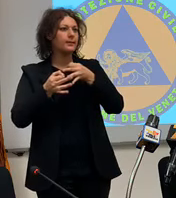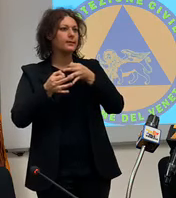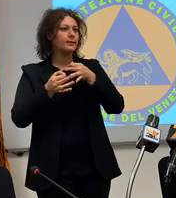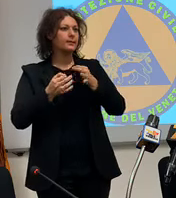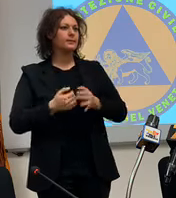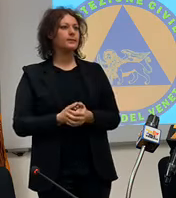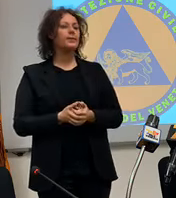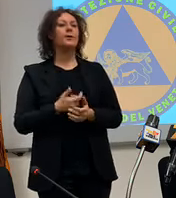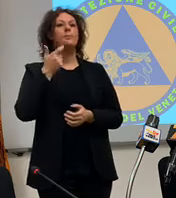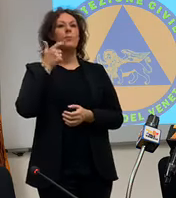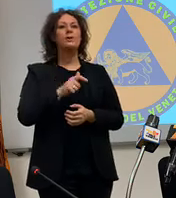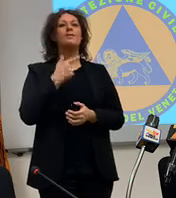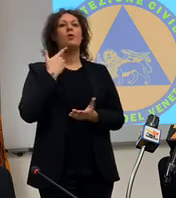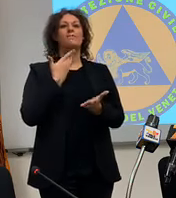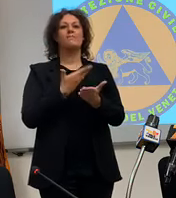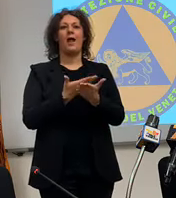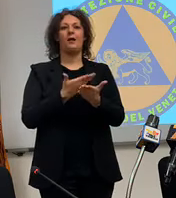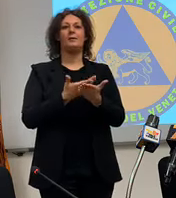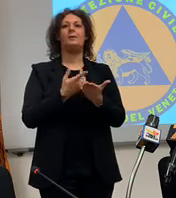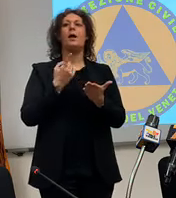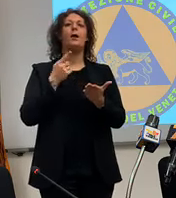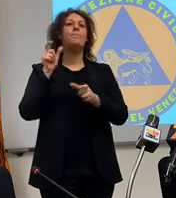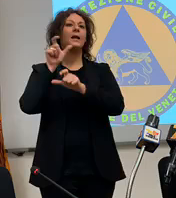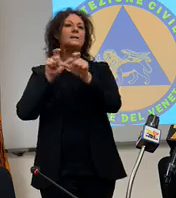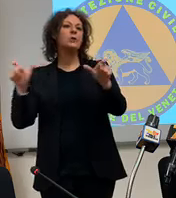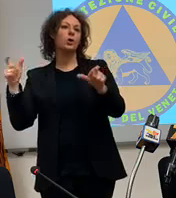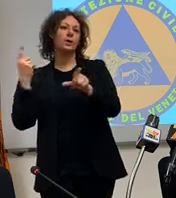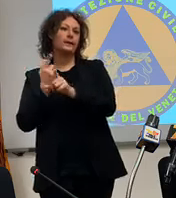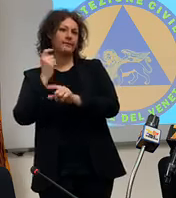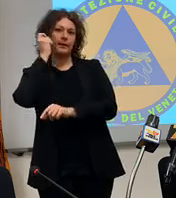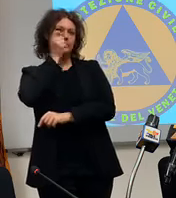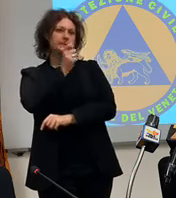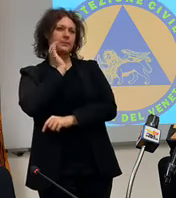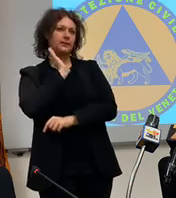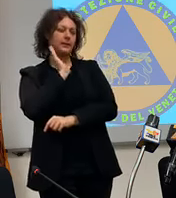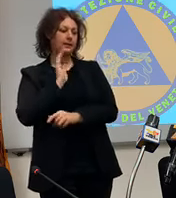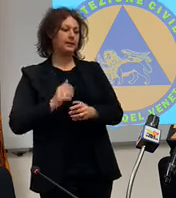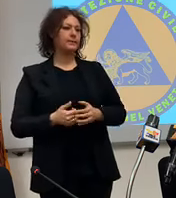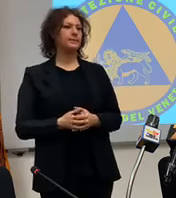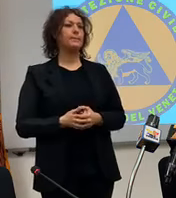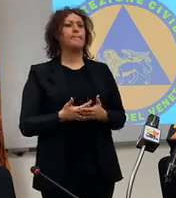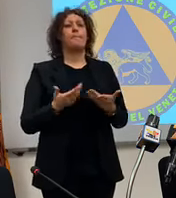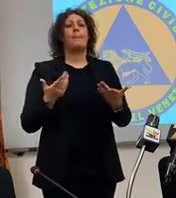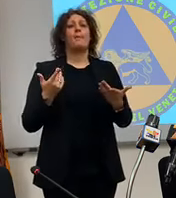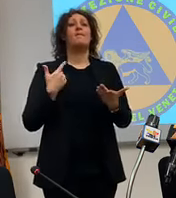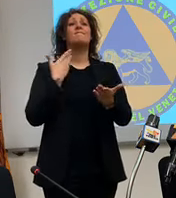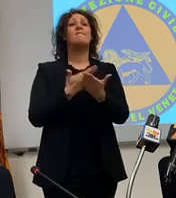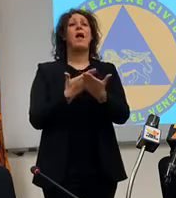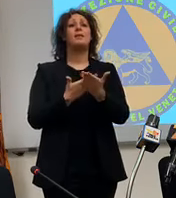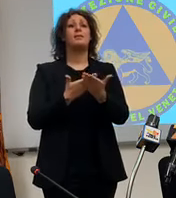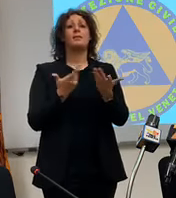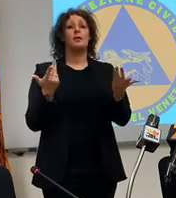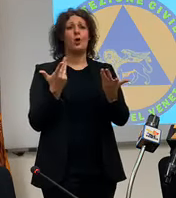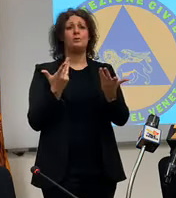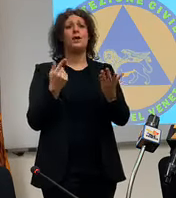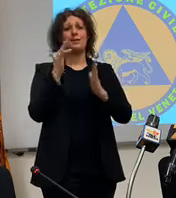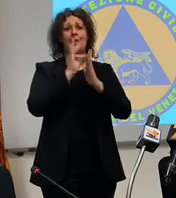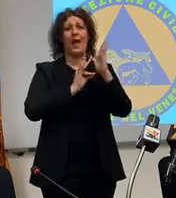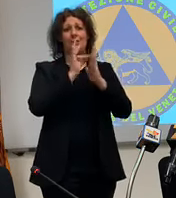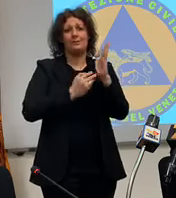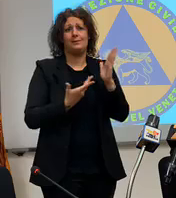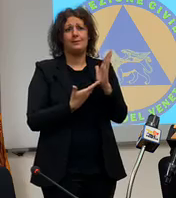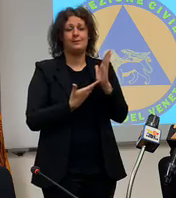rispettosi della verità dei fatti Allora la verità dei fatti sono i dati e noi